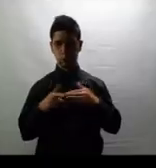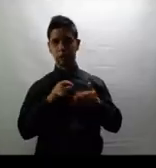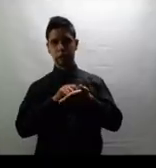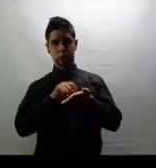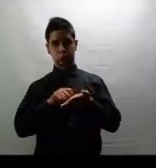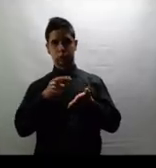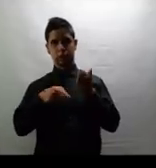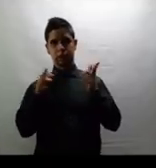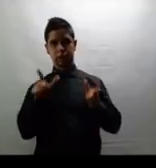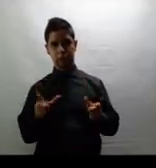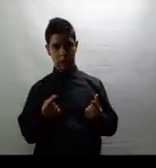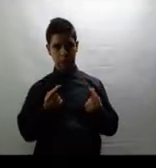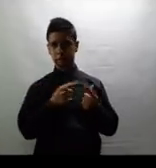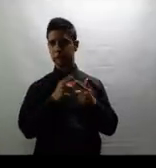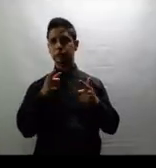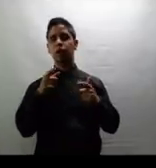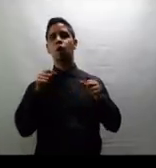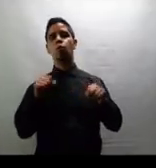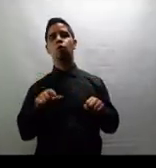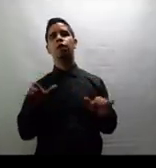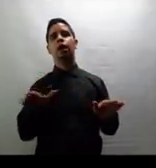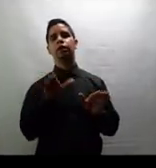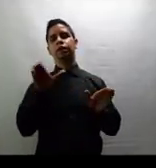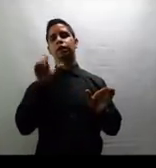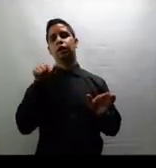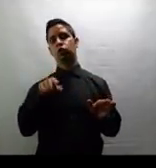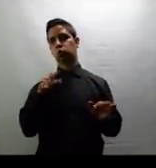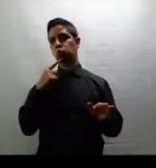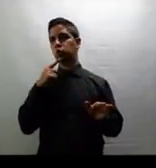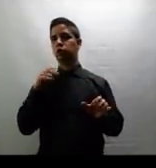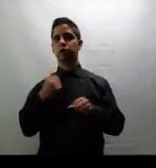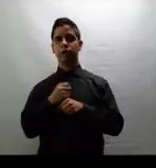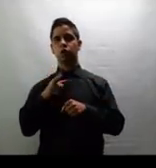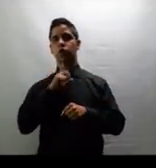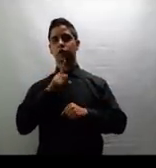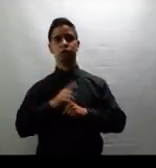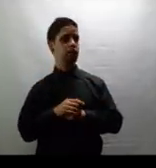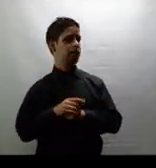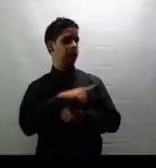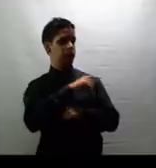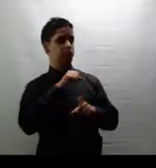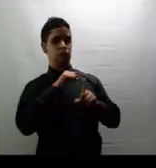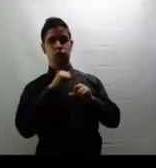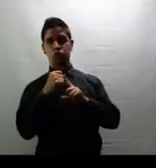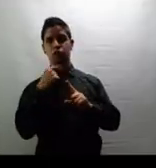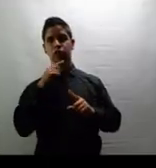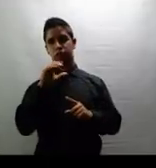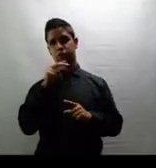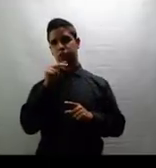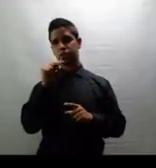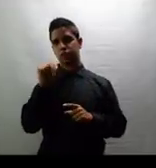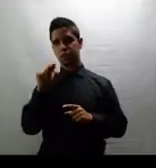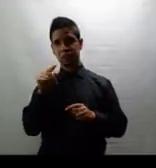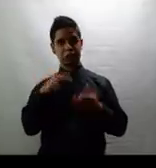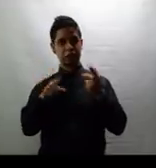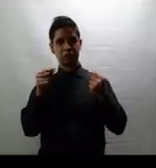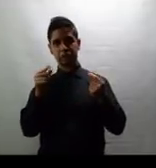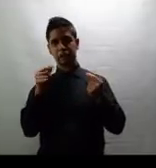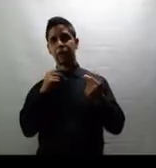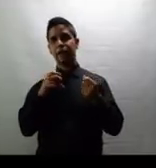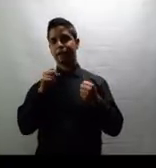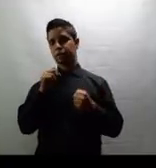les permitirá seguir crisis creciendo y dándole vueltas a la cabeza en el caso de cherán yo no sé tendrás que poner la nota solo